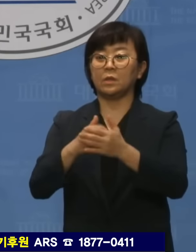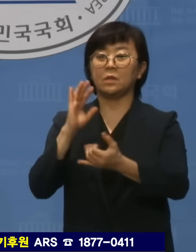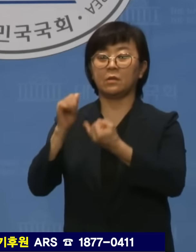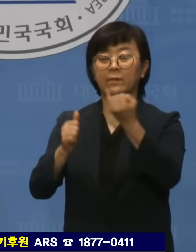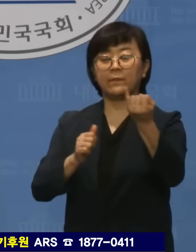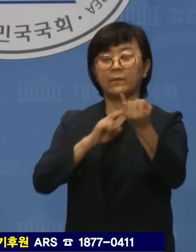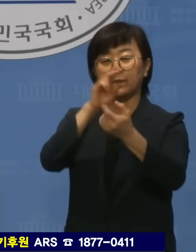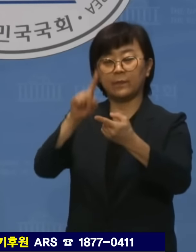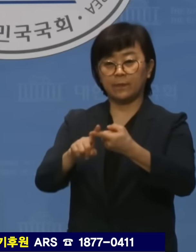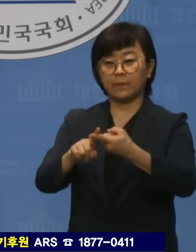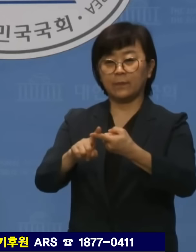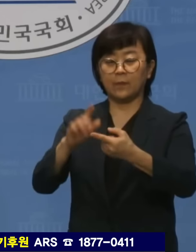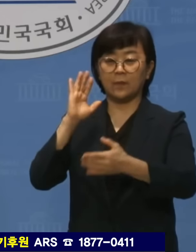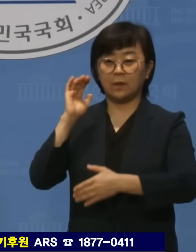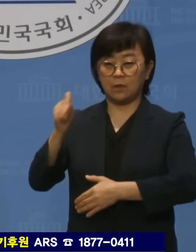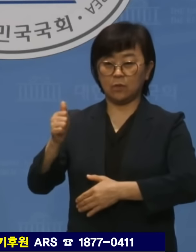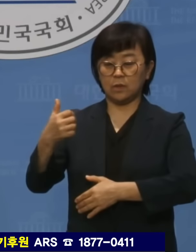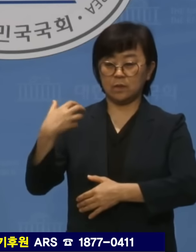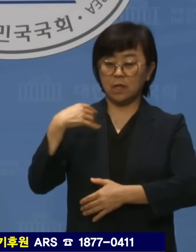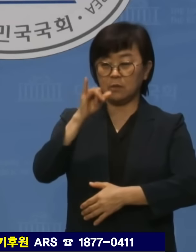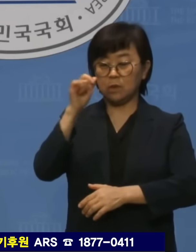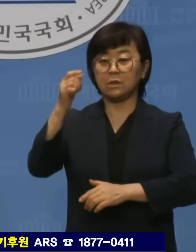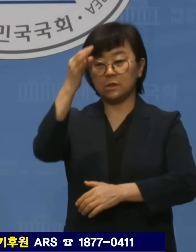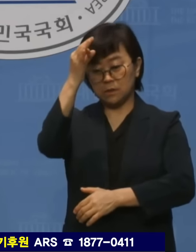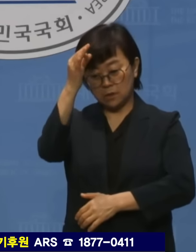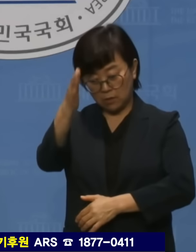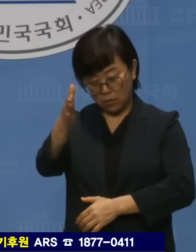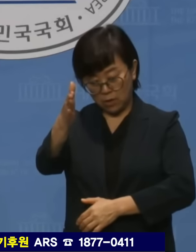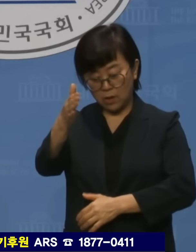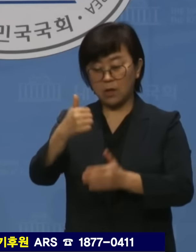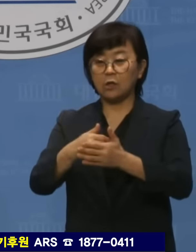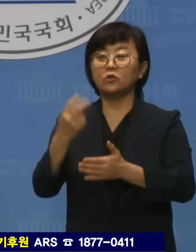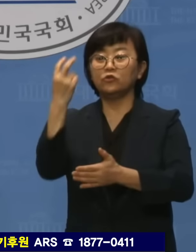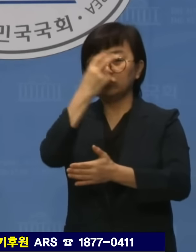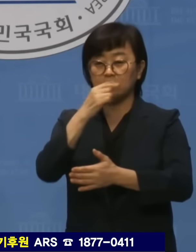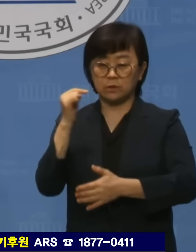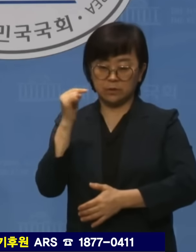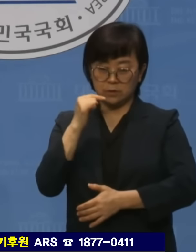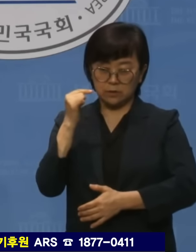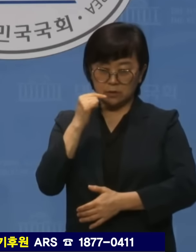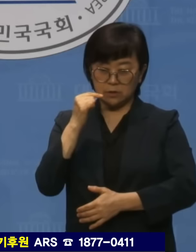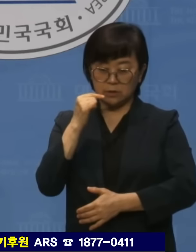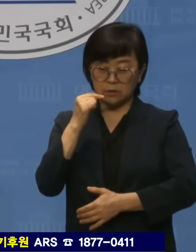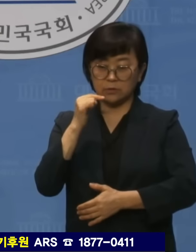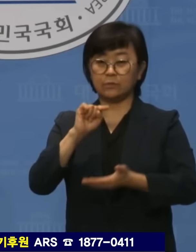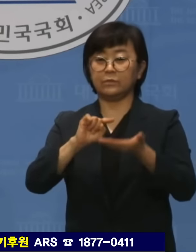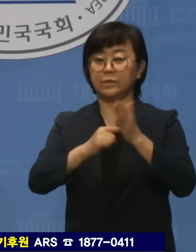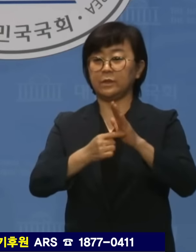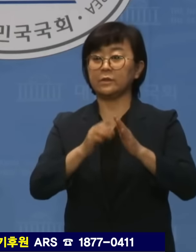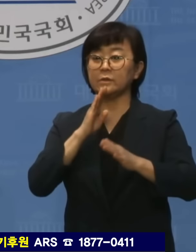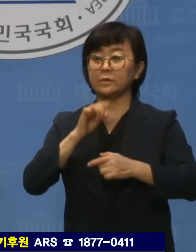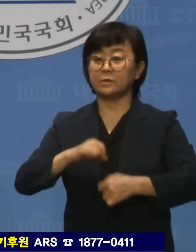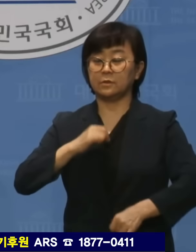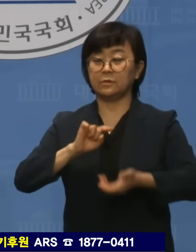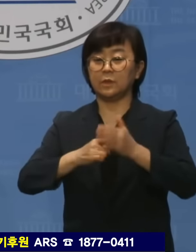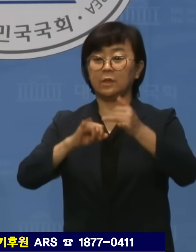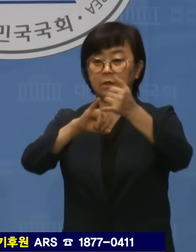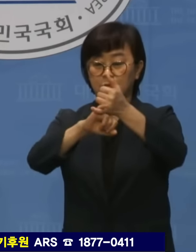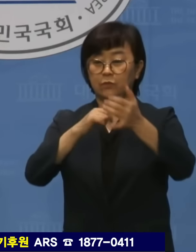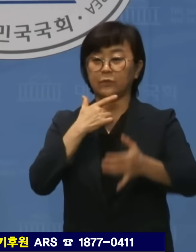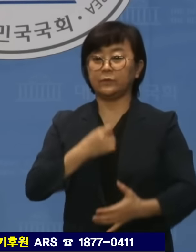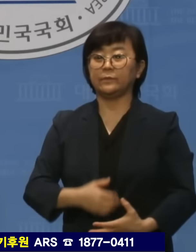여사 의욕에 대한 대통령의 책임 있는 사과와 엄정한 수사를 통한 철저한 진상 규명 약속을